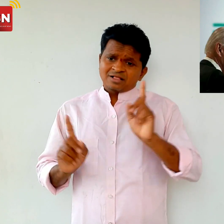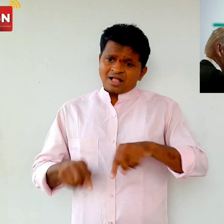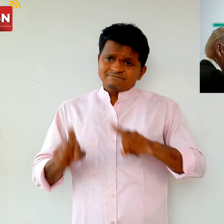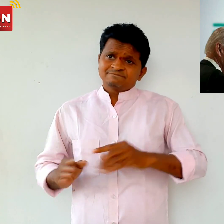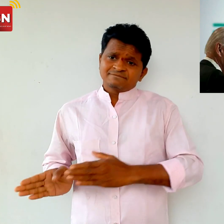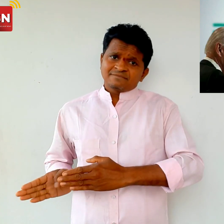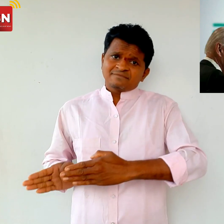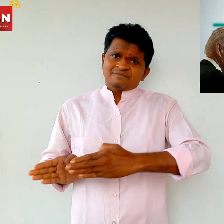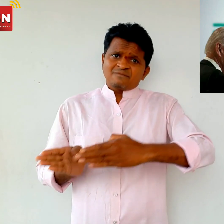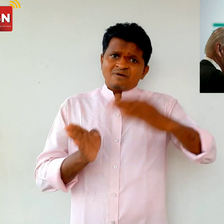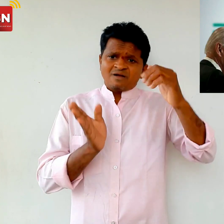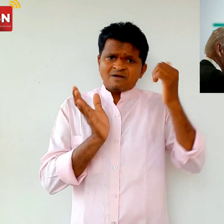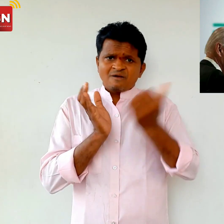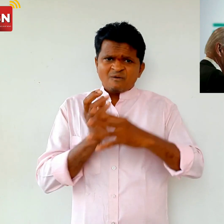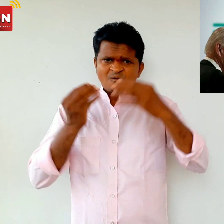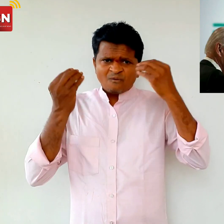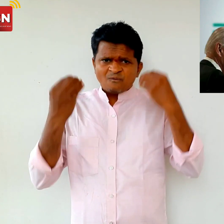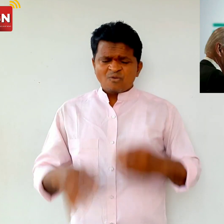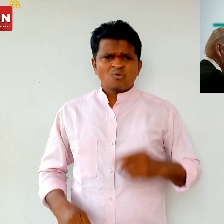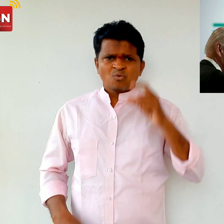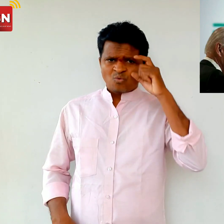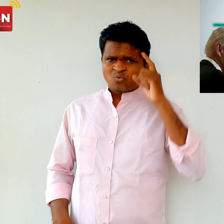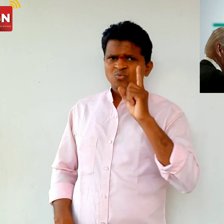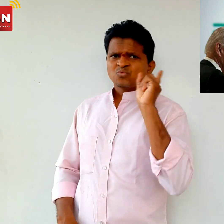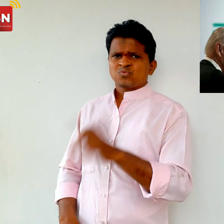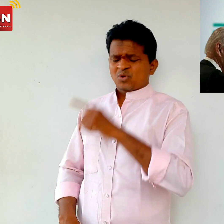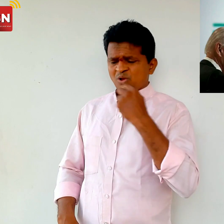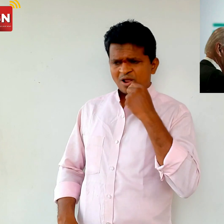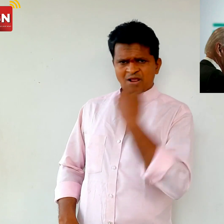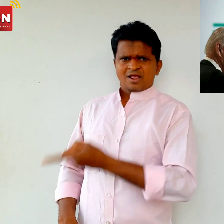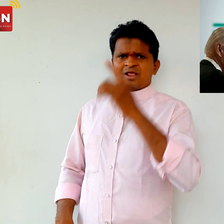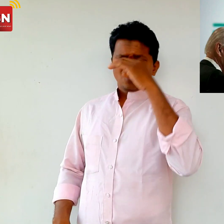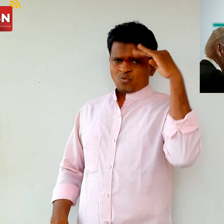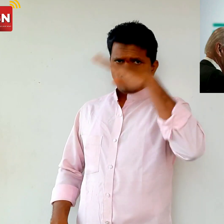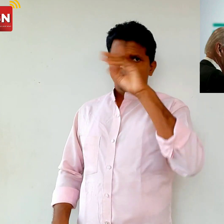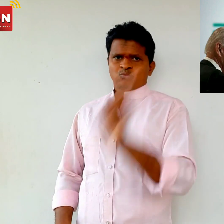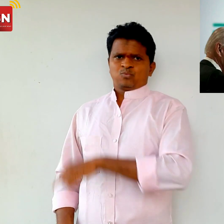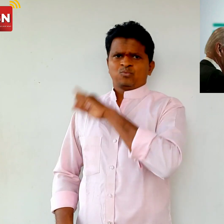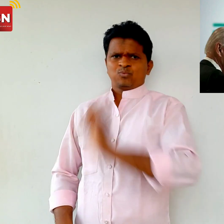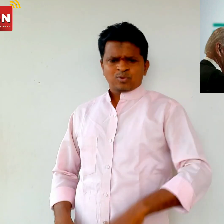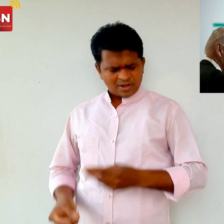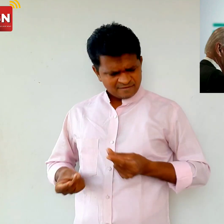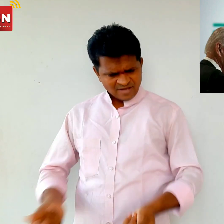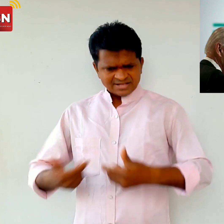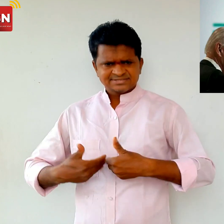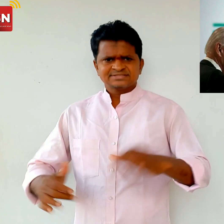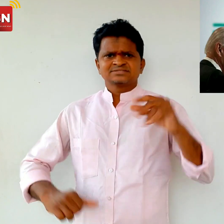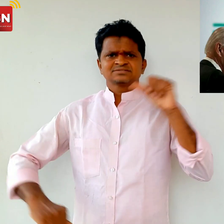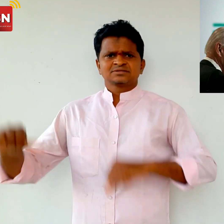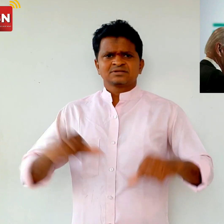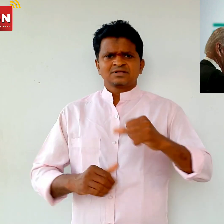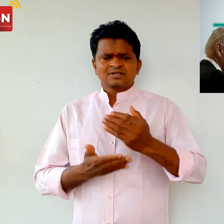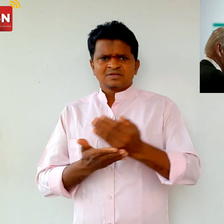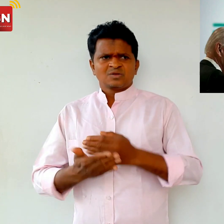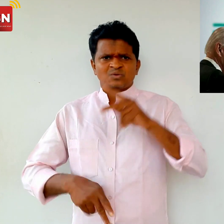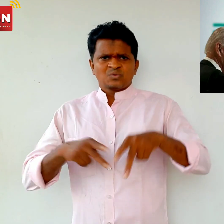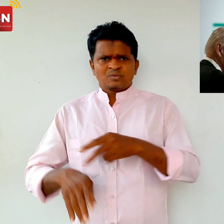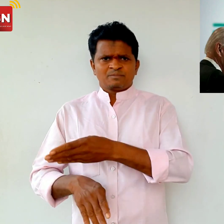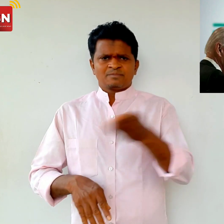ఆశించినటువంటి జనము ధనమును ఎప్పుడైనా పేదలకు దానధనములు చేసి సంపాదించుకోను. ప్రతి